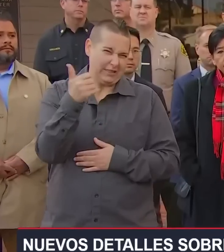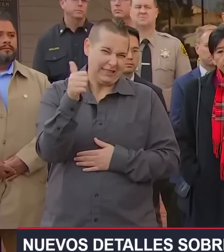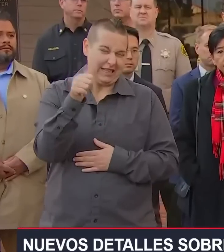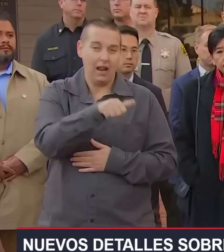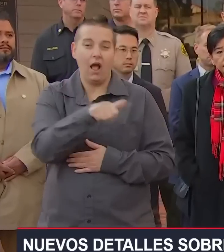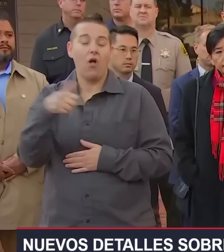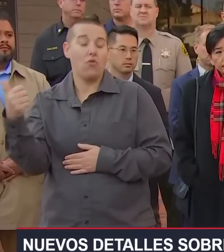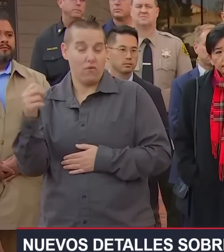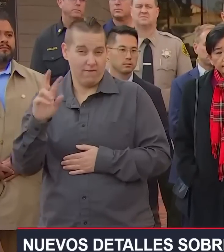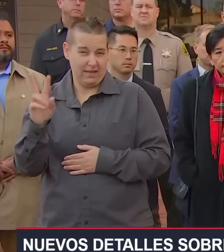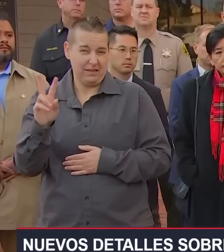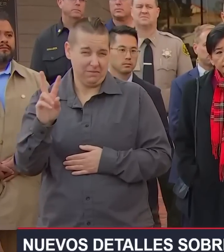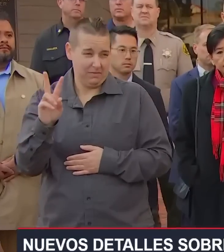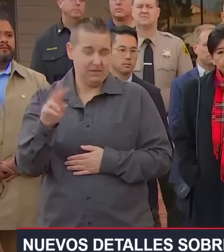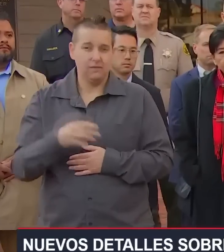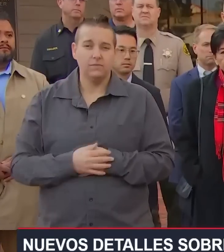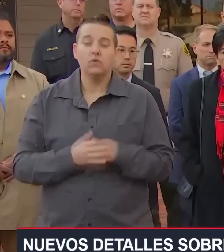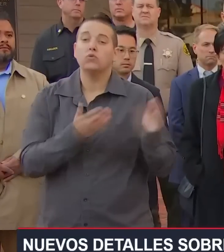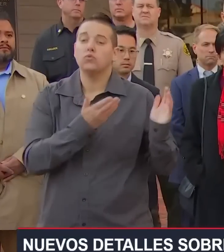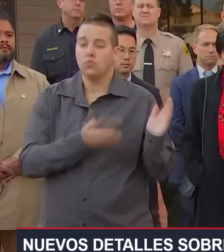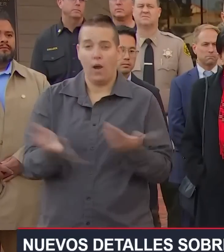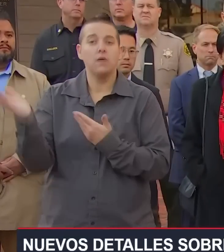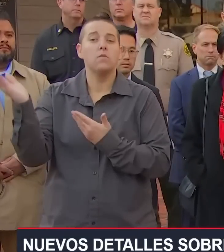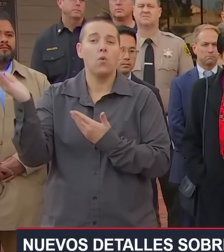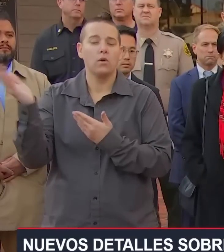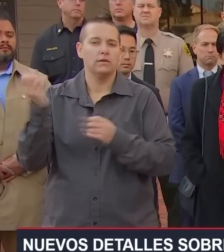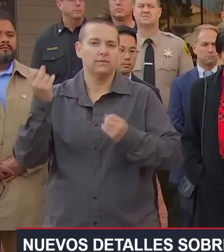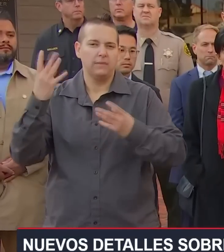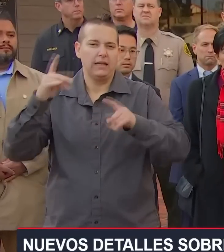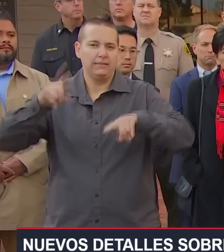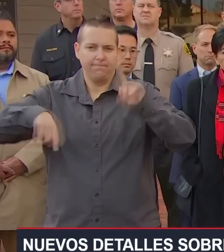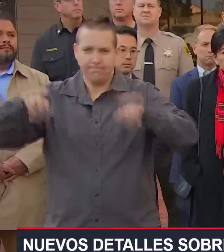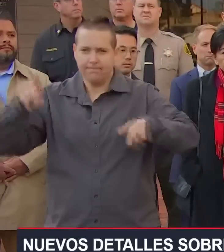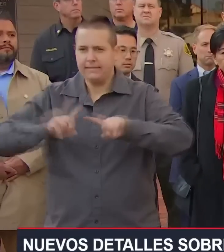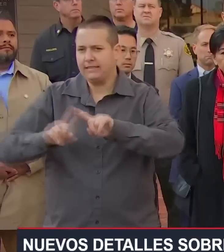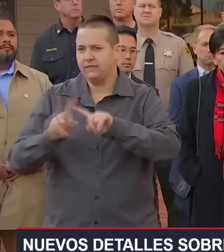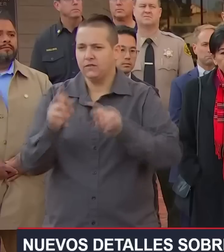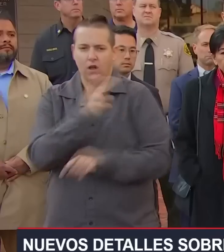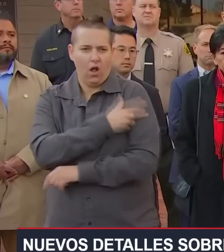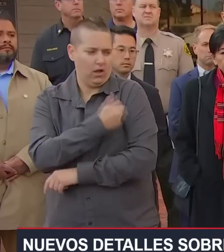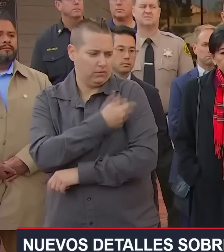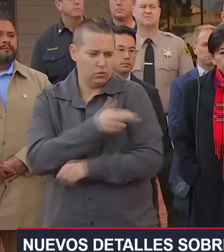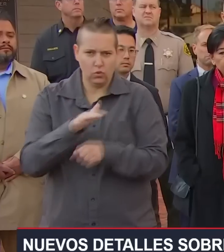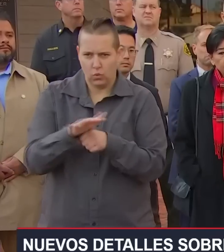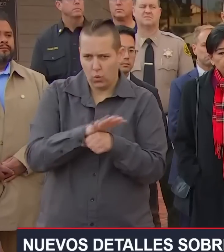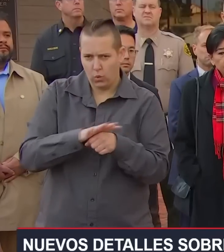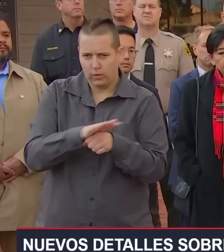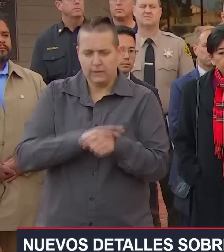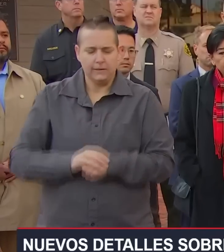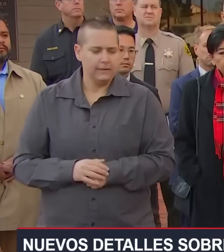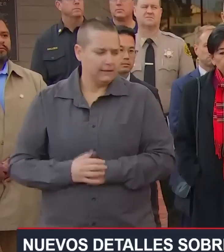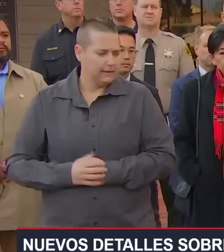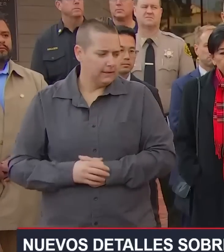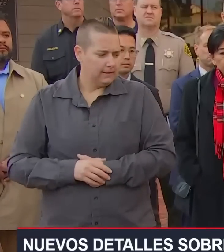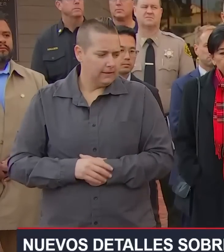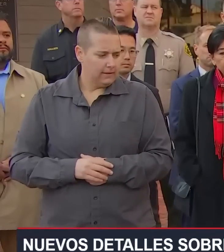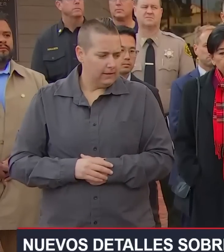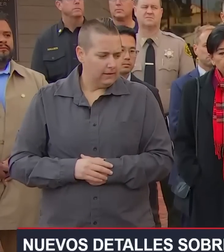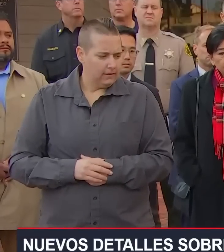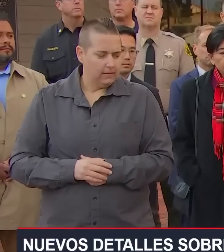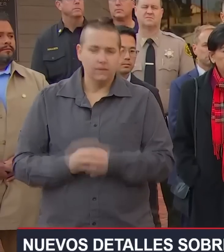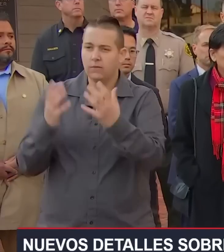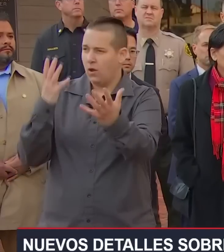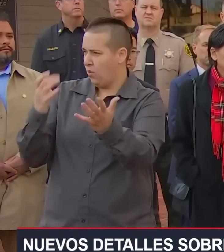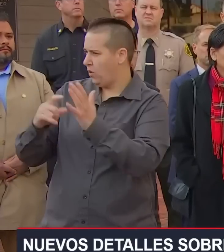hubo por lo menos 10 víctimas adicionales transportadas a numerosos